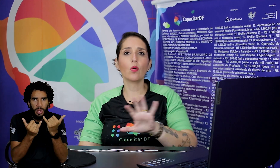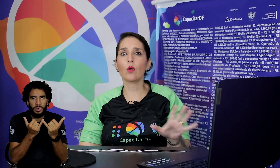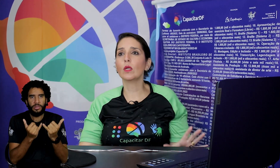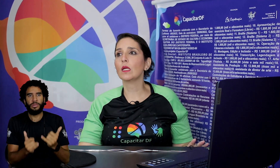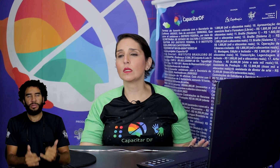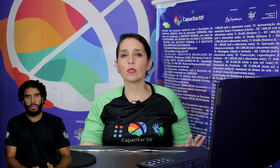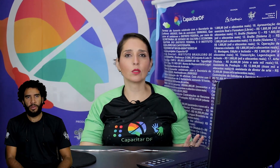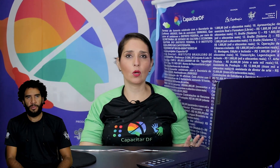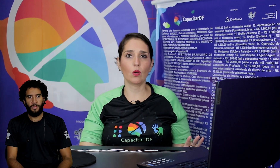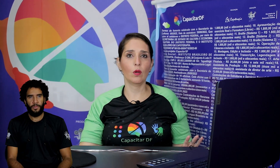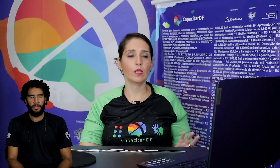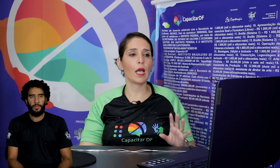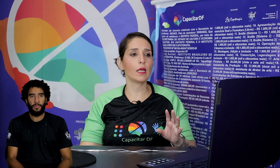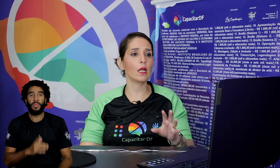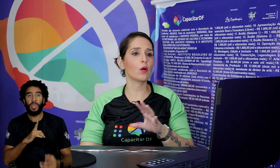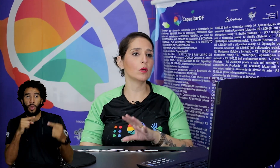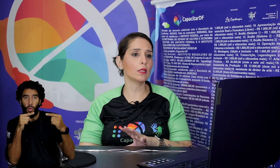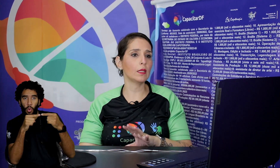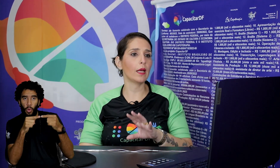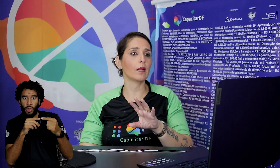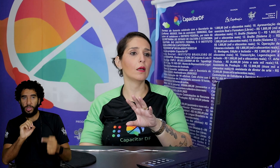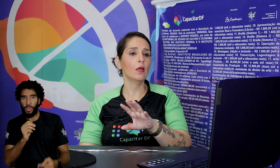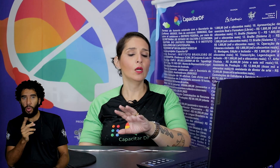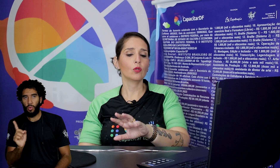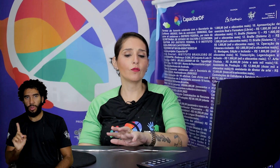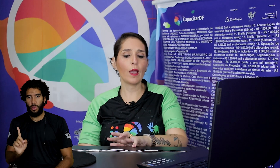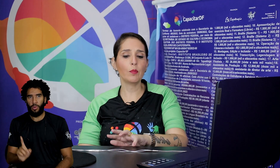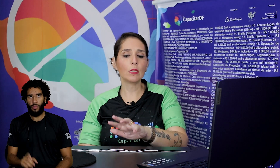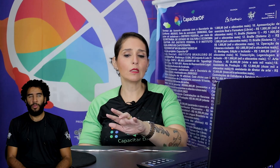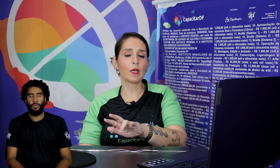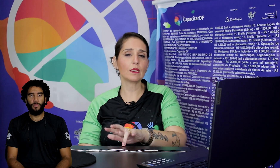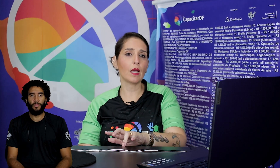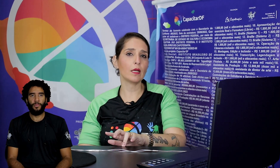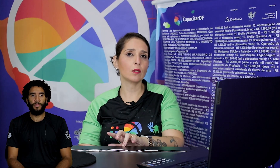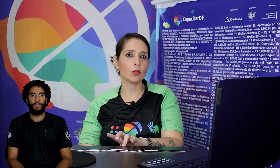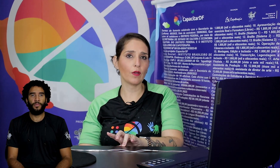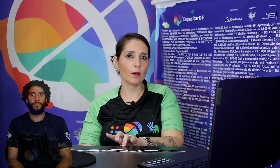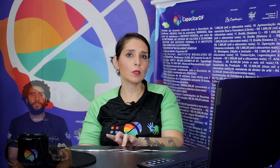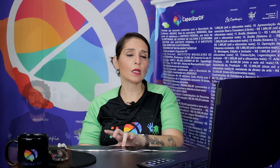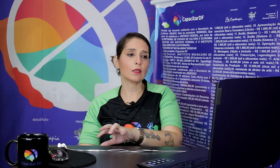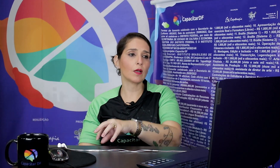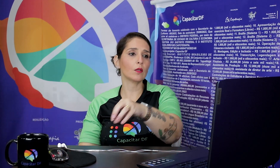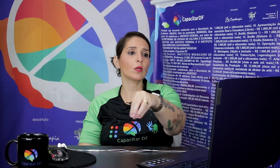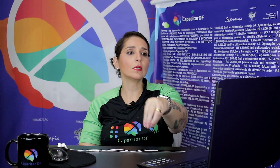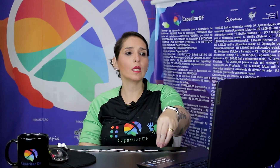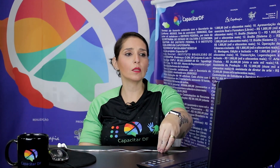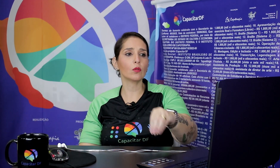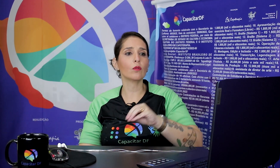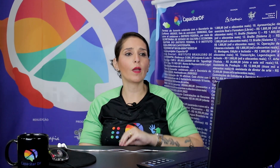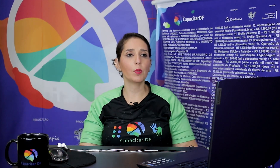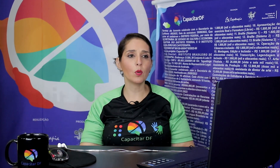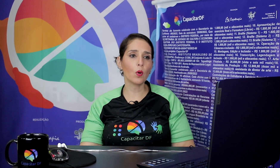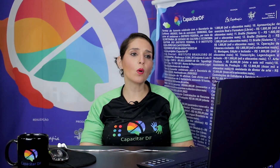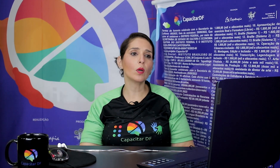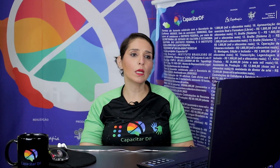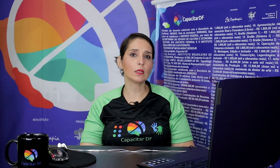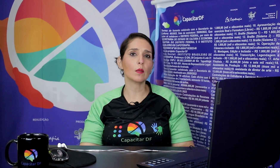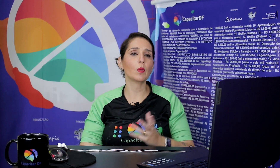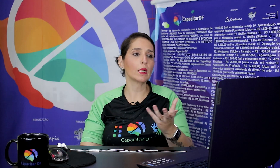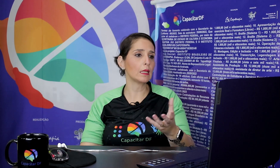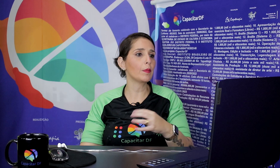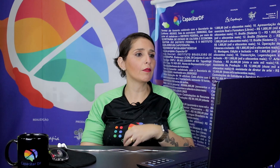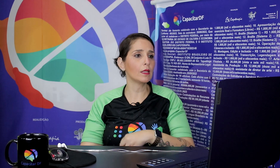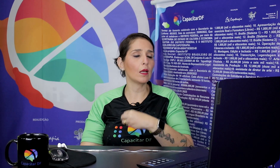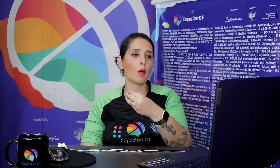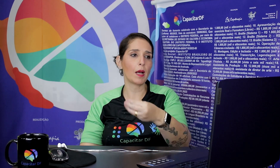sem concordância, só. E aí ele considera os verbos espaciais e os verbos classificadores dentro do verbo com concordância,